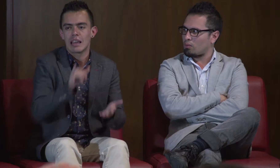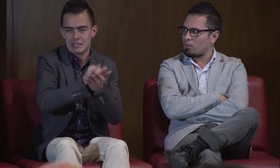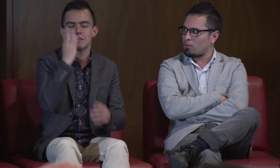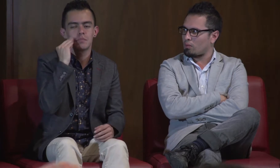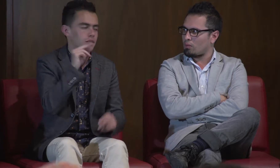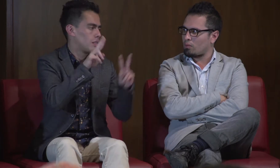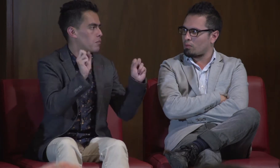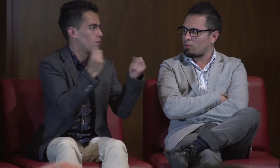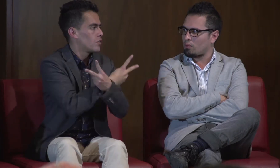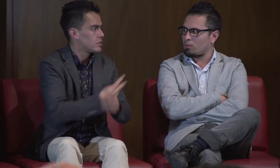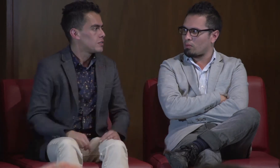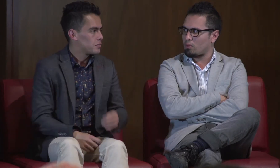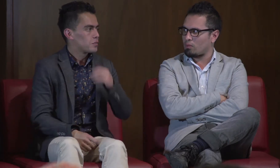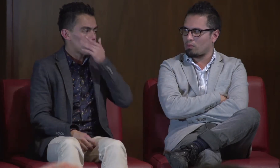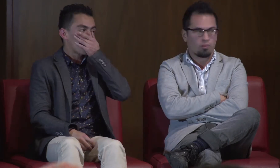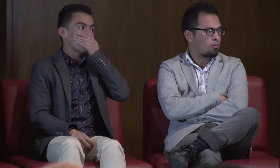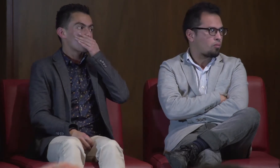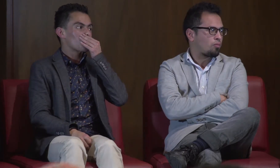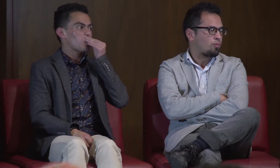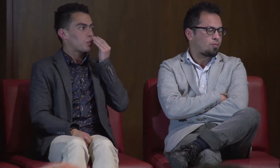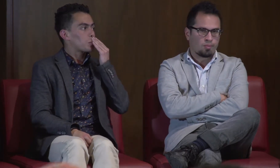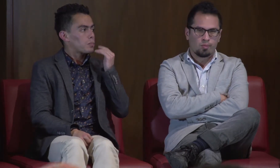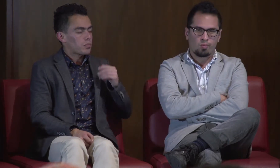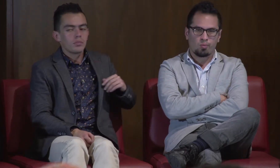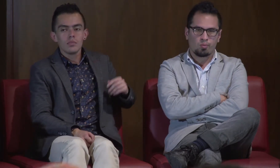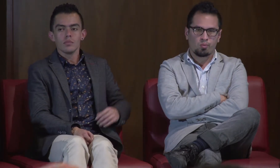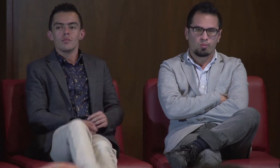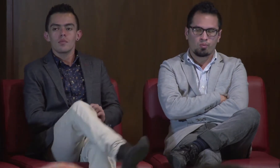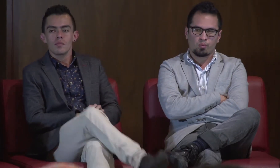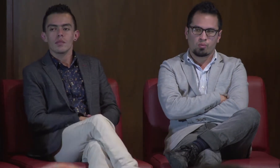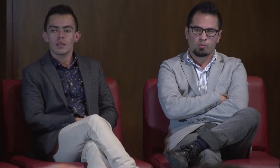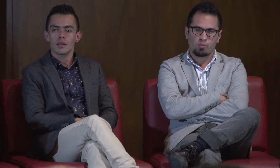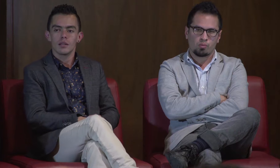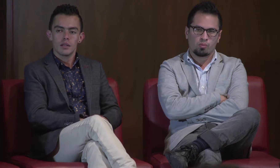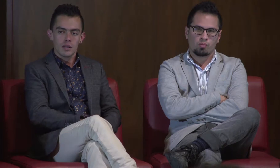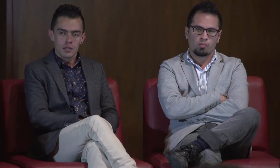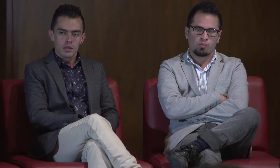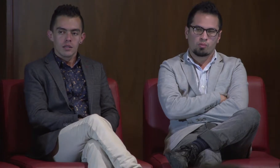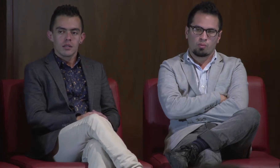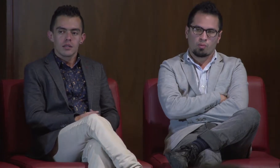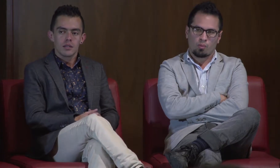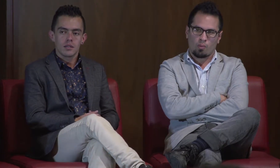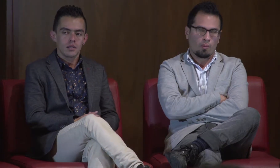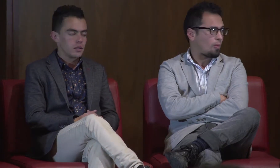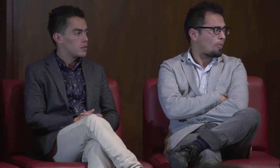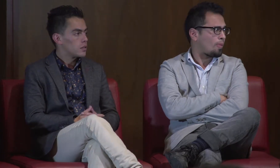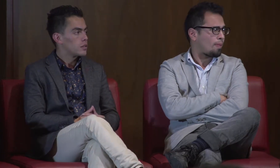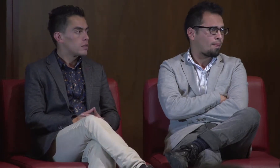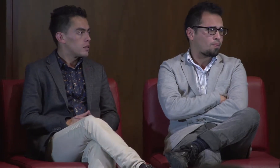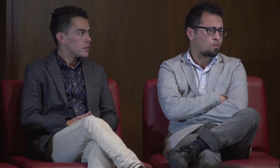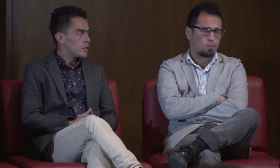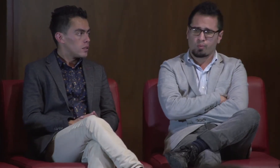experiencias, sino que también que no fuera un concepto limitado, sino que también se pudiera expandir y se pudiera ampliar a lo que realmente se estaba tratando